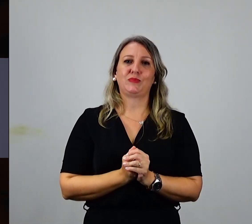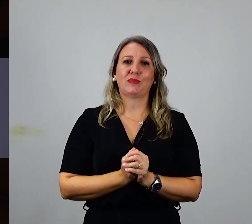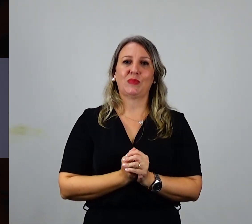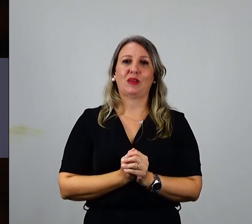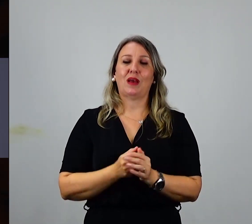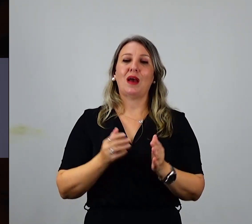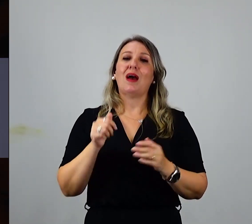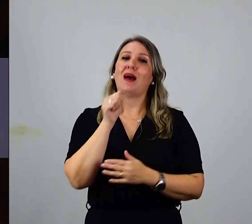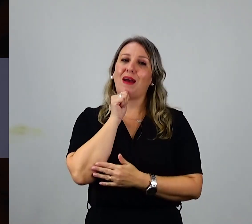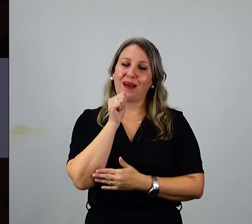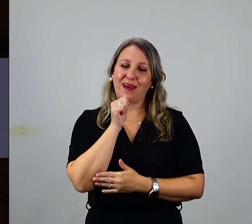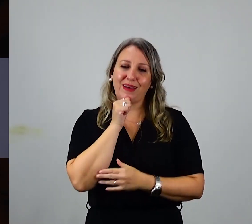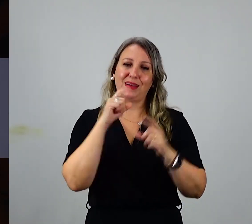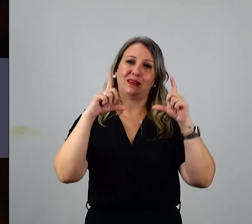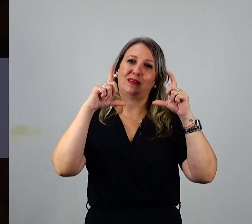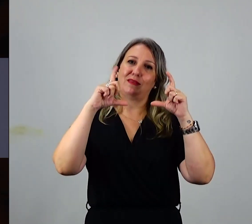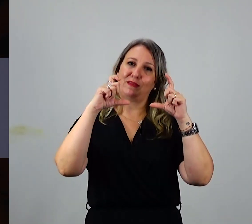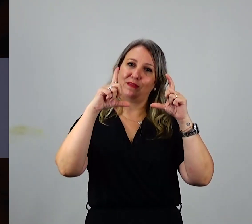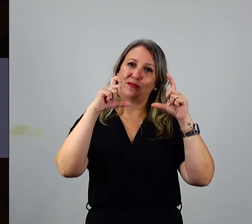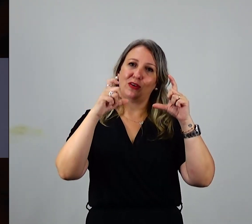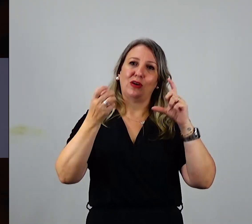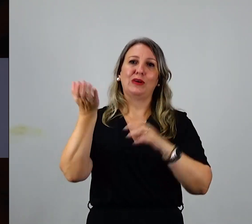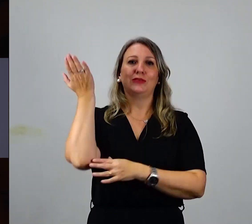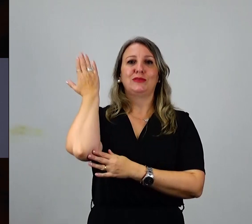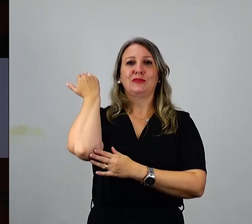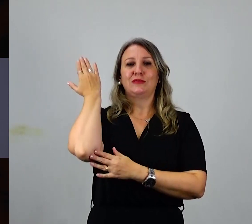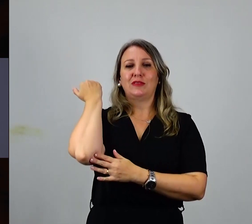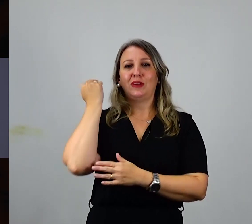Mas a nossa verdadeira identidade